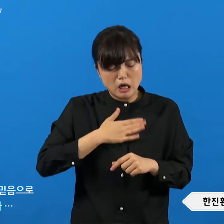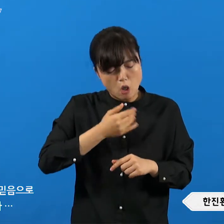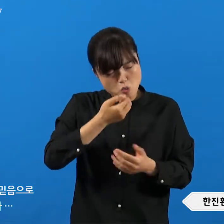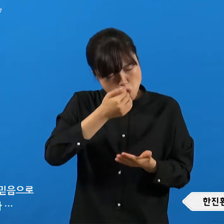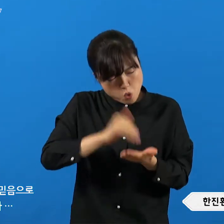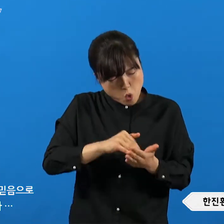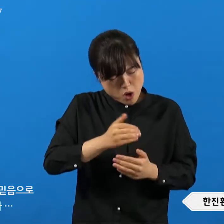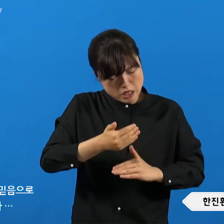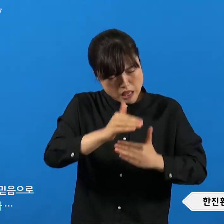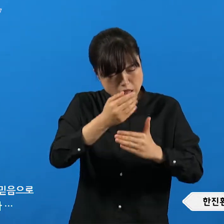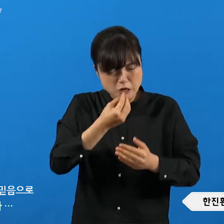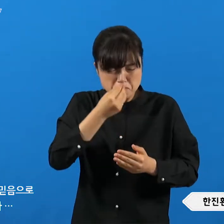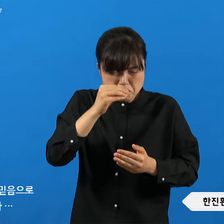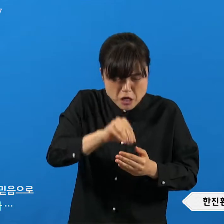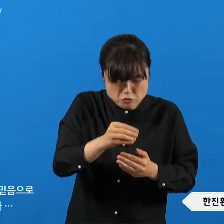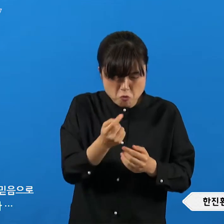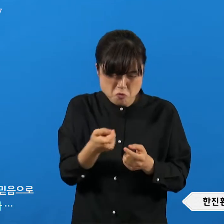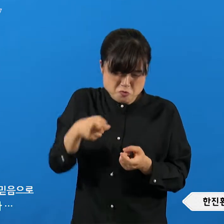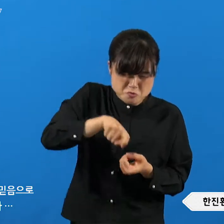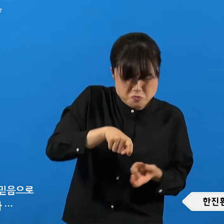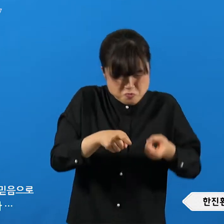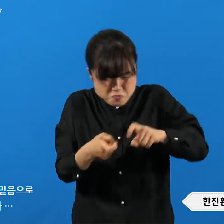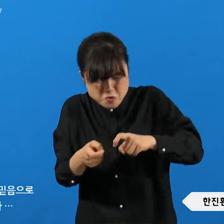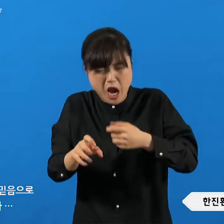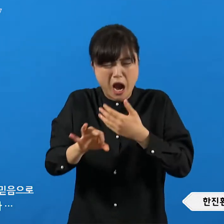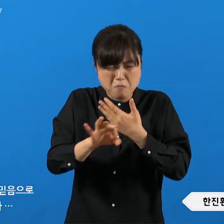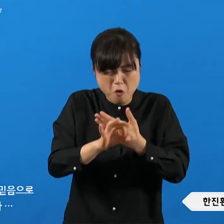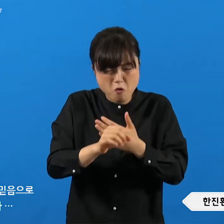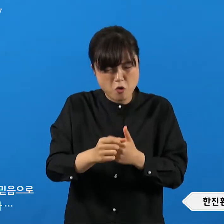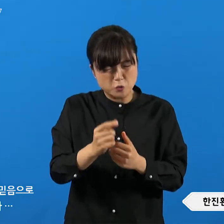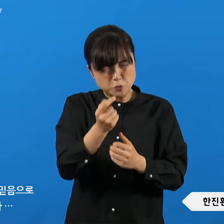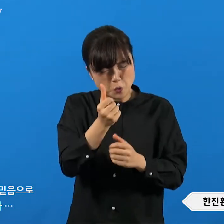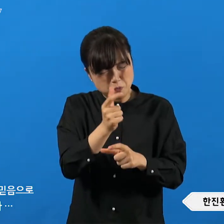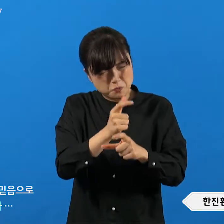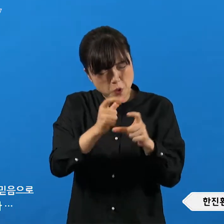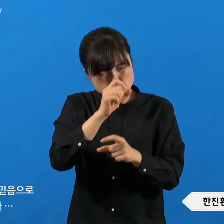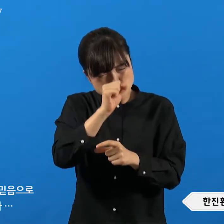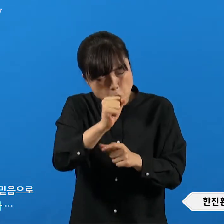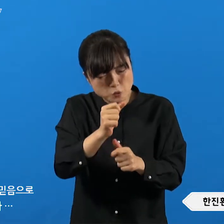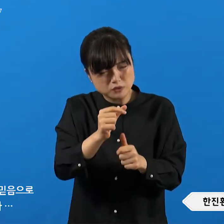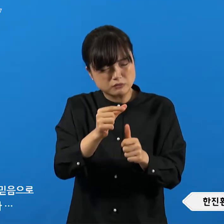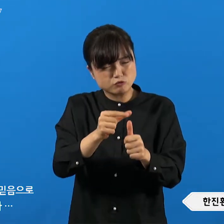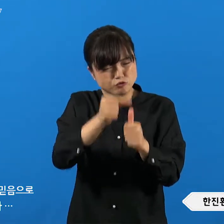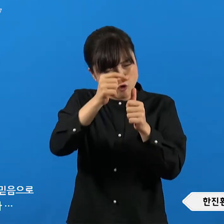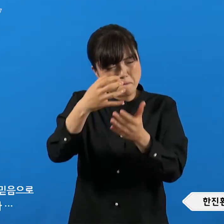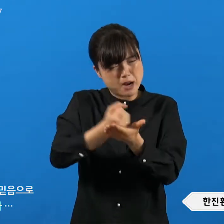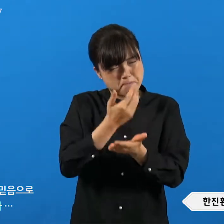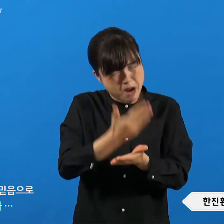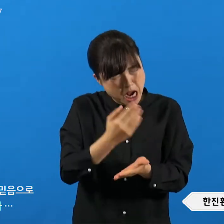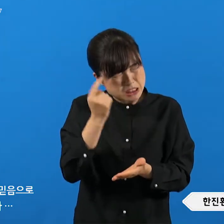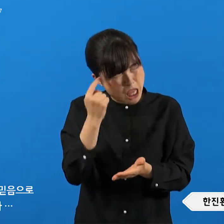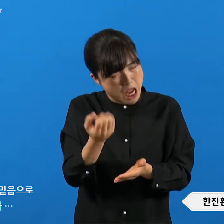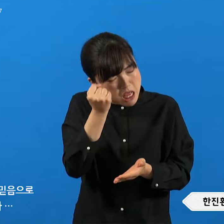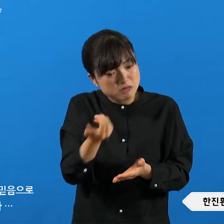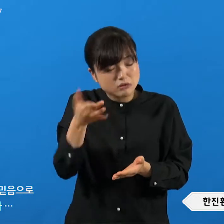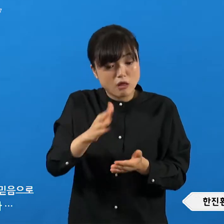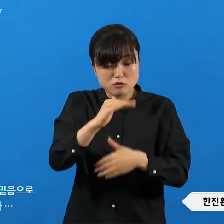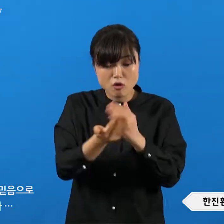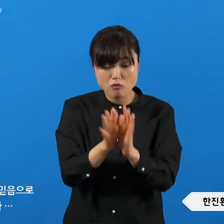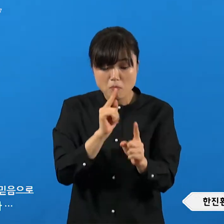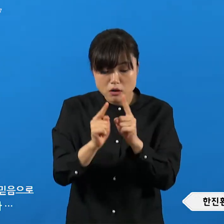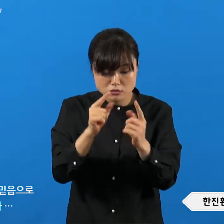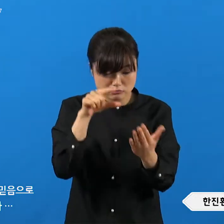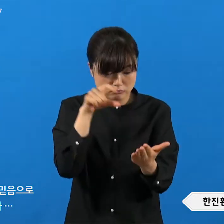이 돌계단을 입을 맞추고 기어 올라야 조금이라도 더 이렇게 구원에 가까워질 줄 아는데